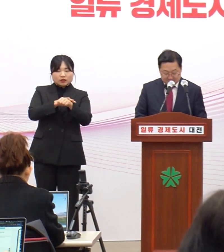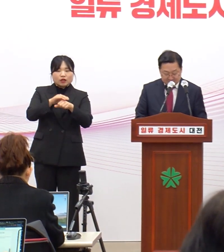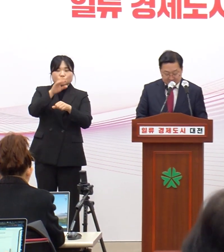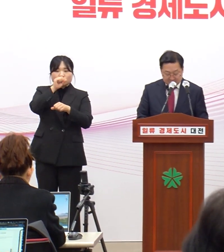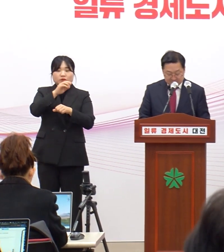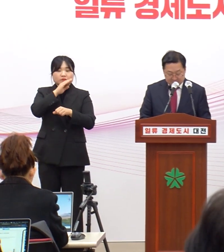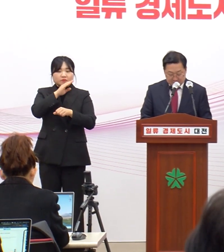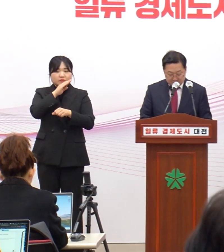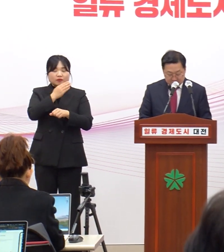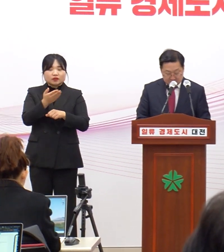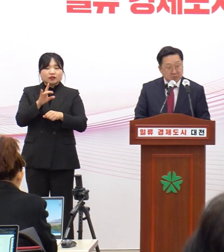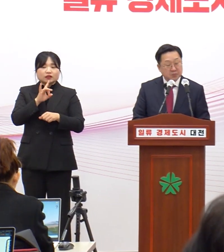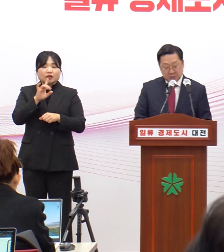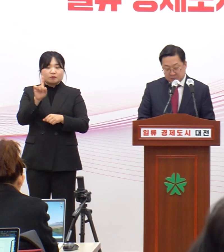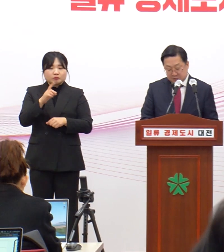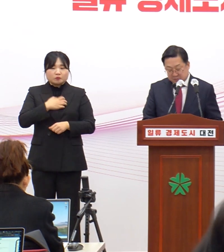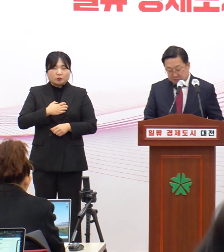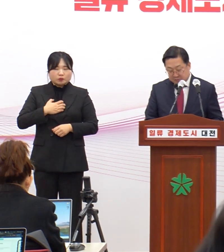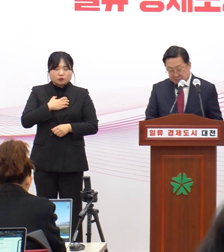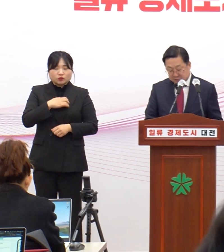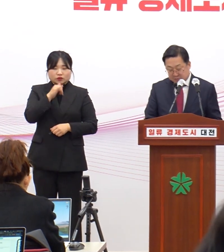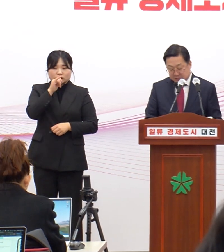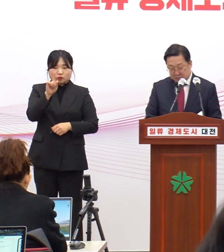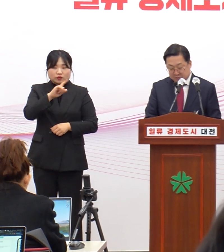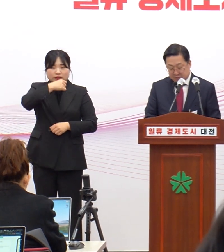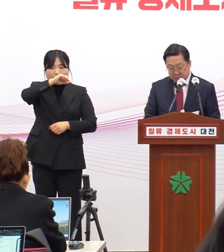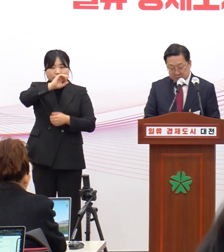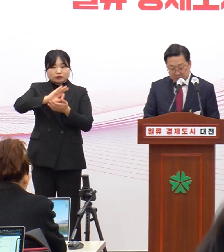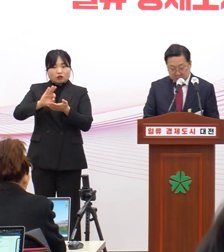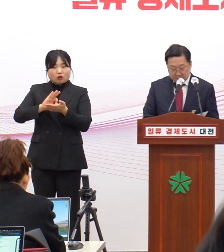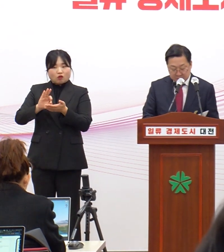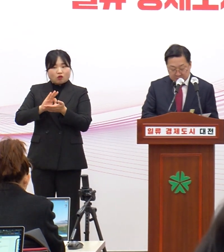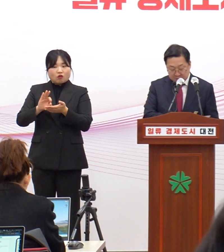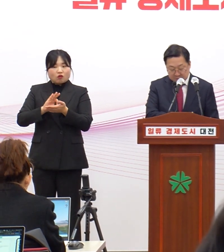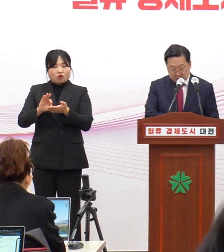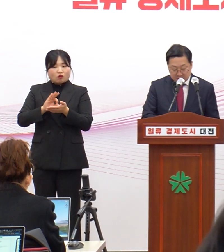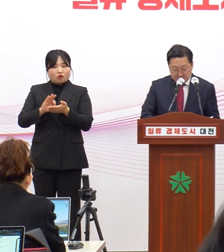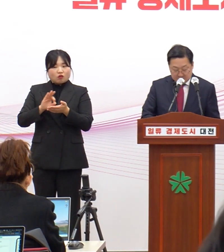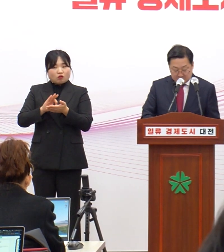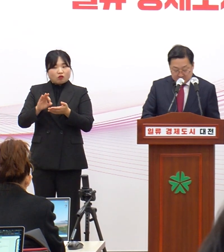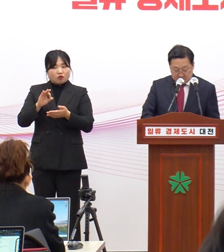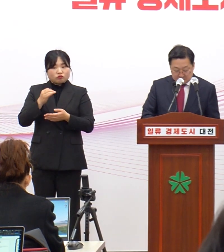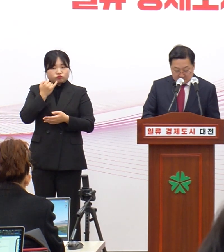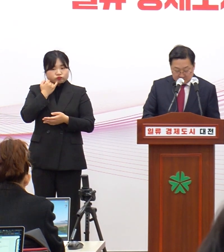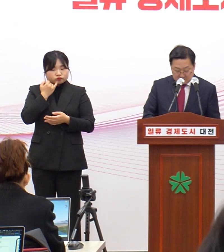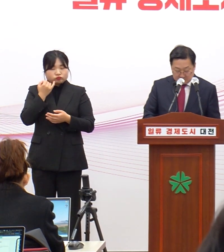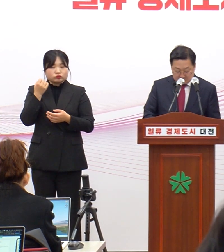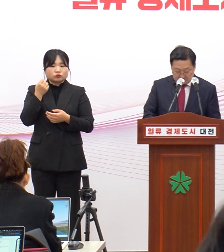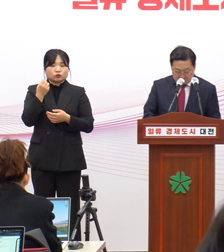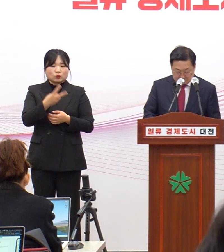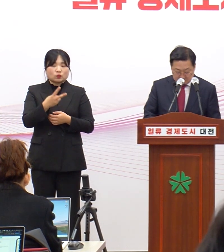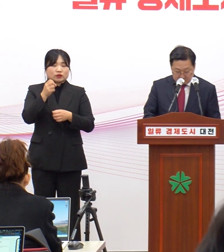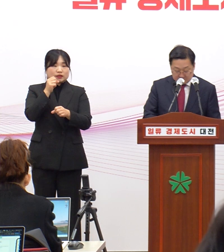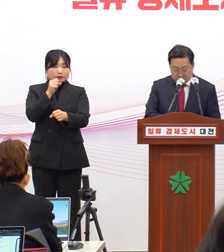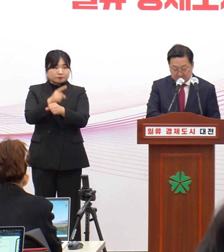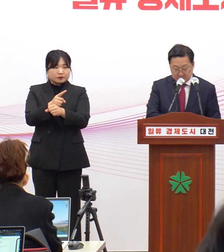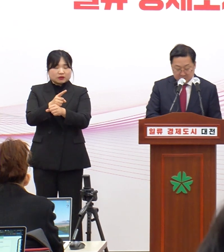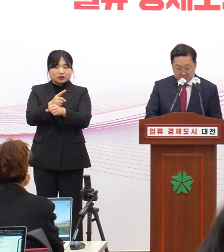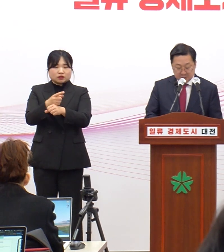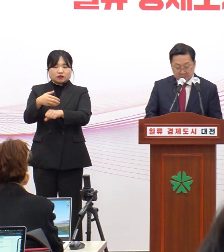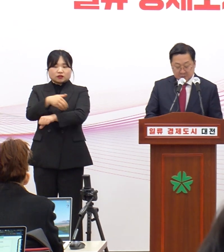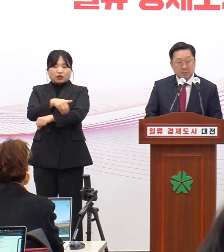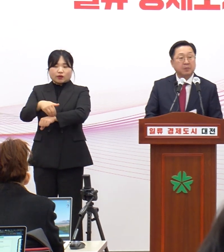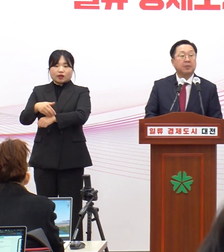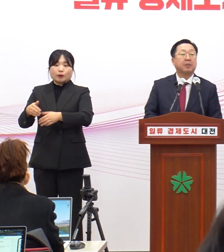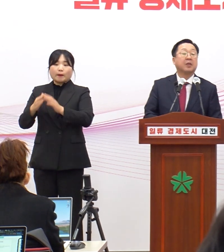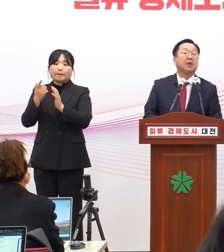좋은데 뭐 다만 이제 우려되는 점은 좀 비용이 좀 뭐 많이 좀 상승할 것 같고 이미 이제 그 실시 계획이 뭐